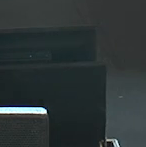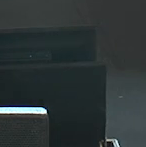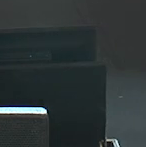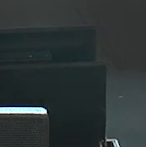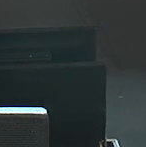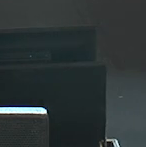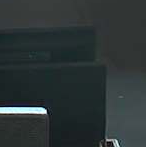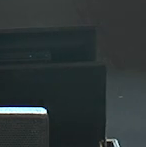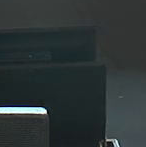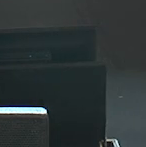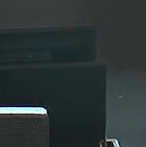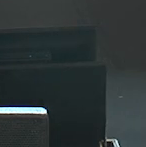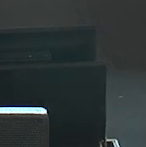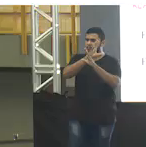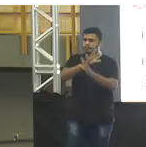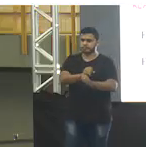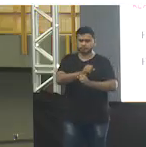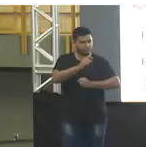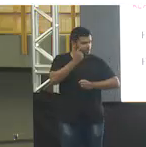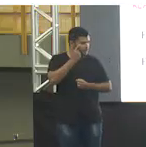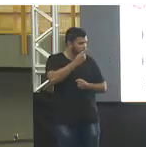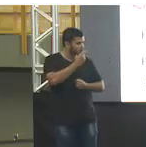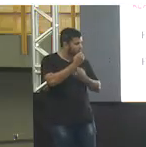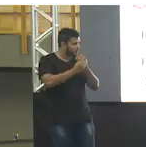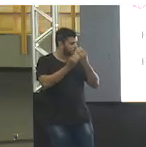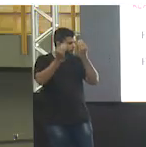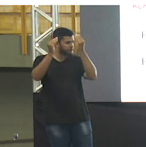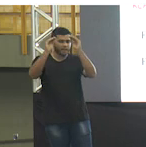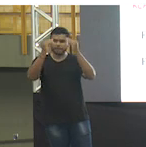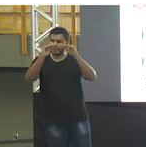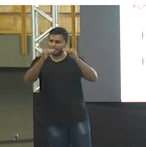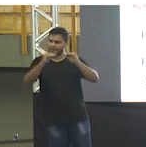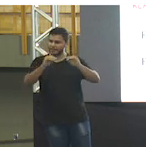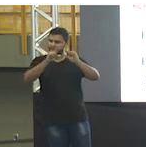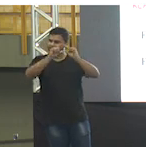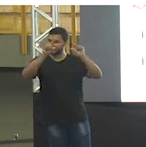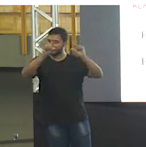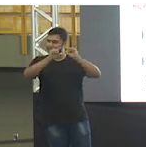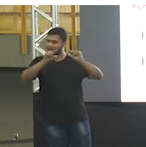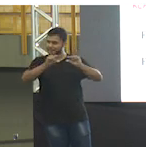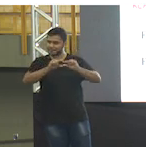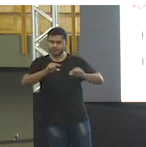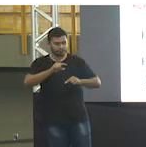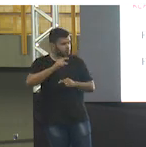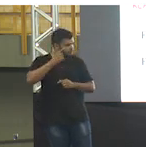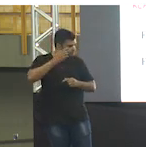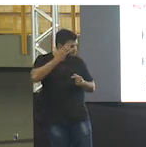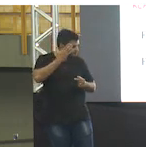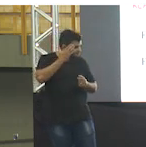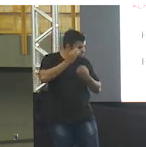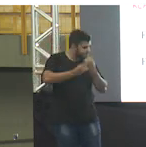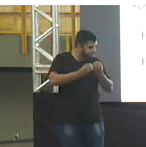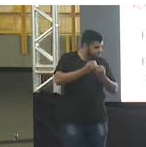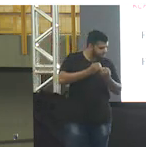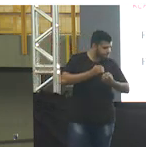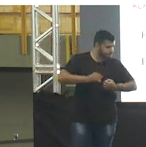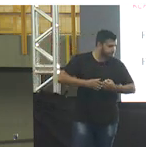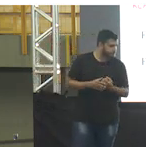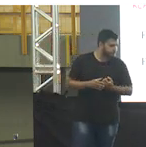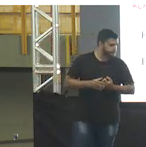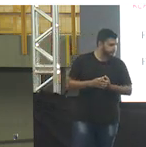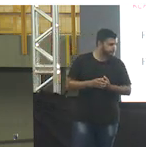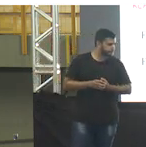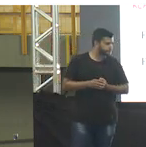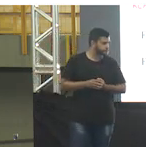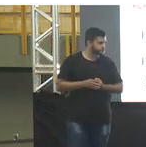essas representações, ó. E a partir dessa representação, você vai ter que ler e entender o que ela está falando. Olha como é